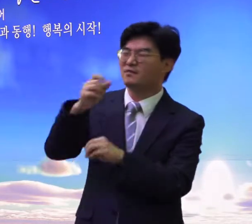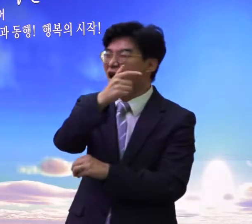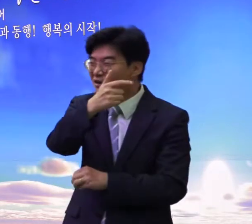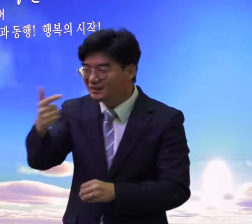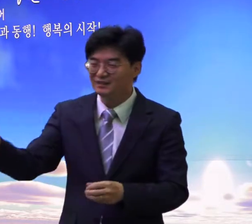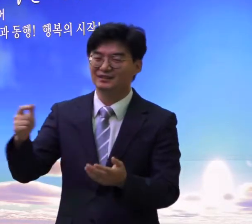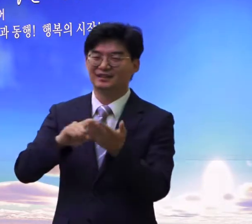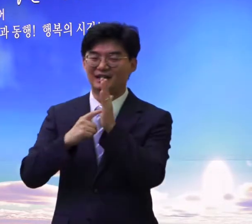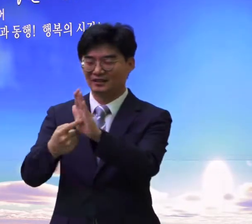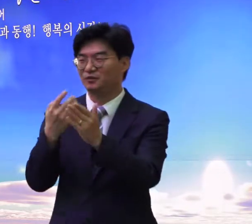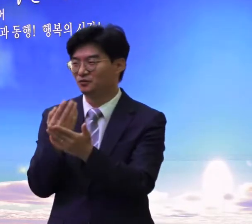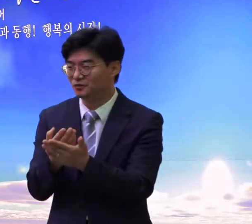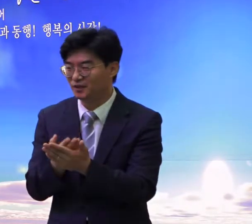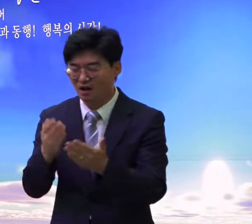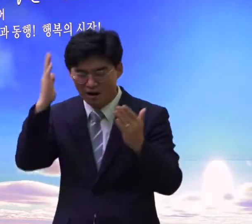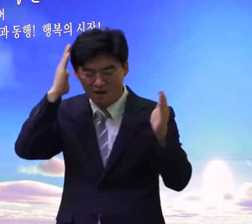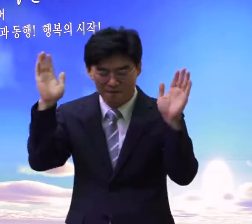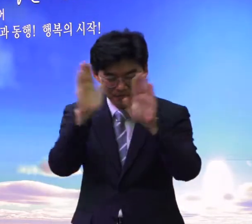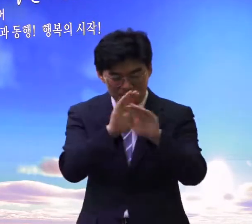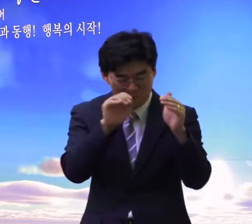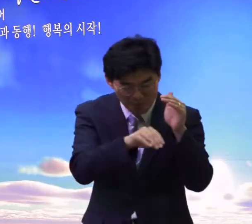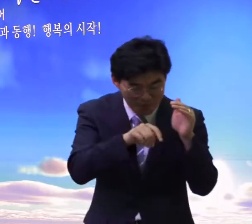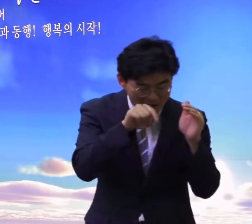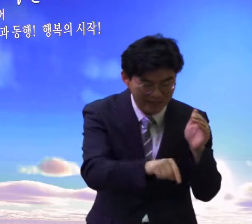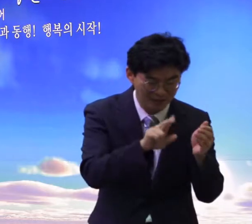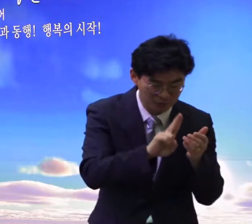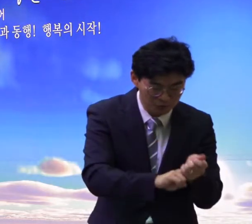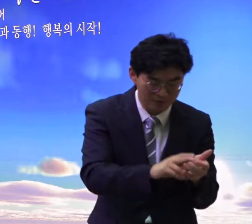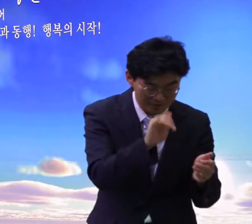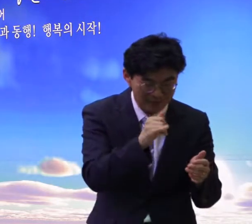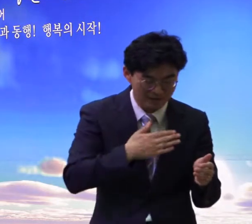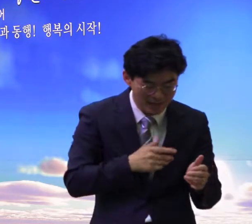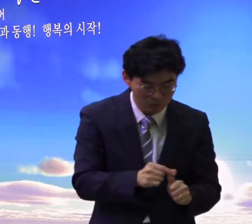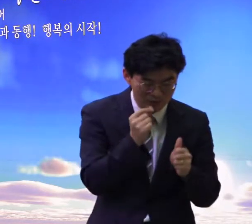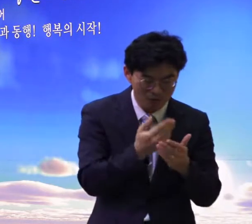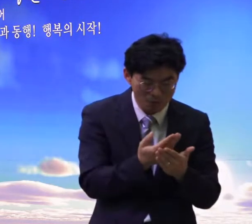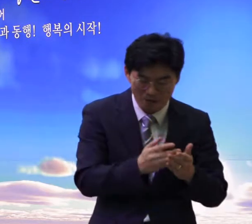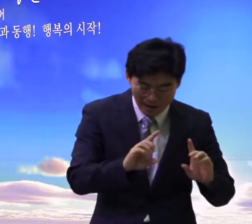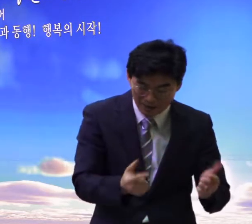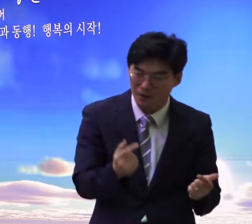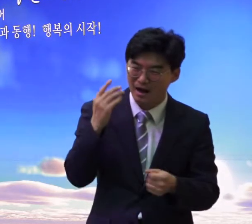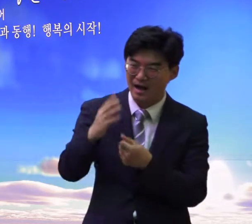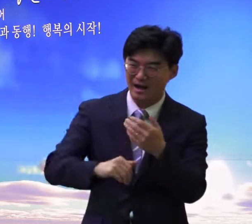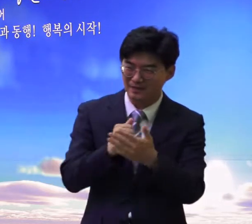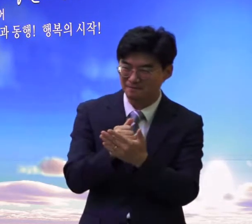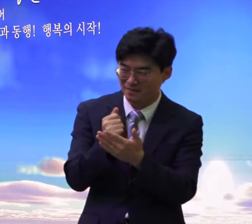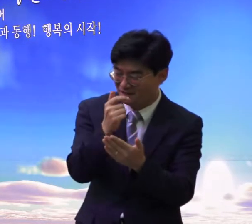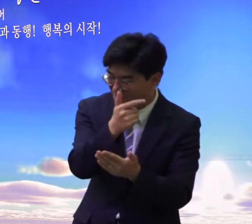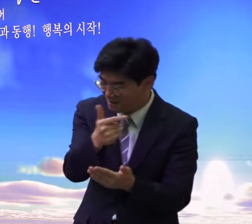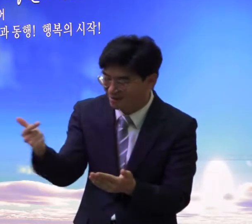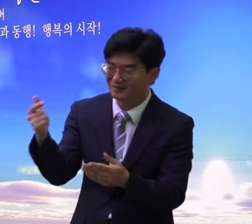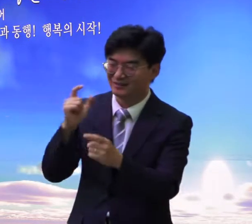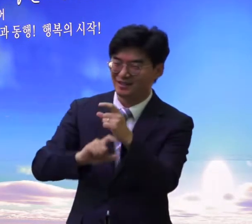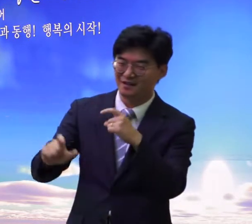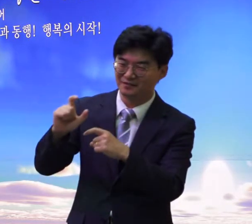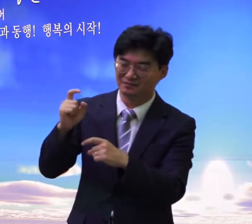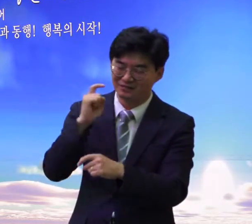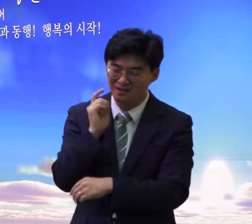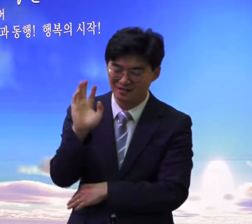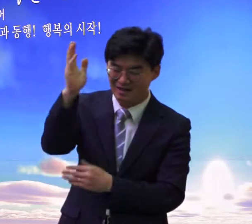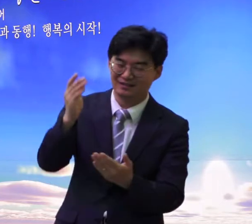어두운 불 속에서 다윗은 하나님의 영광을 위해서 기도했습니다. 하나님을 찾아가고 하나님께 감사하며 하나님의 영광을